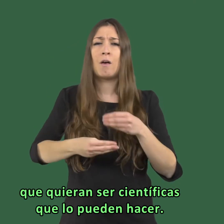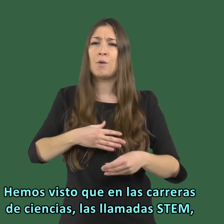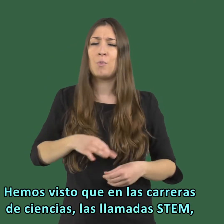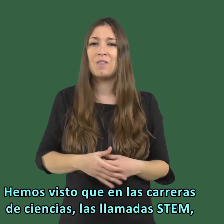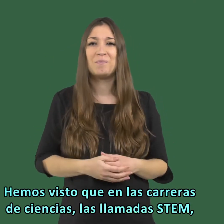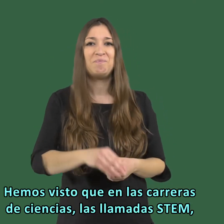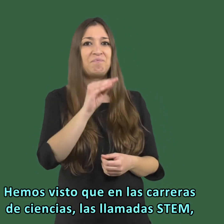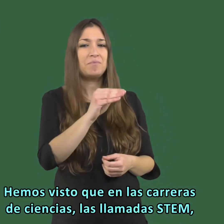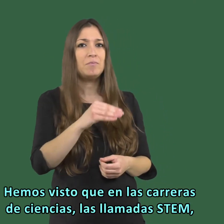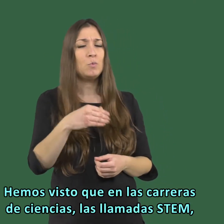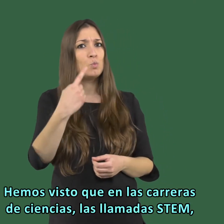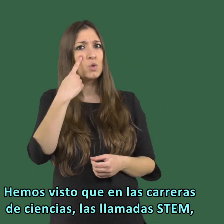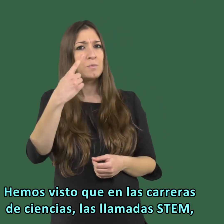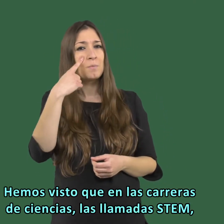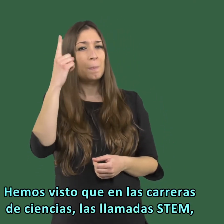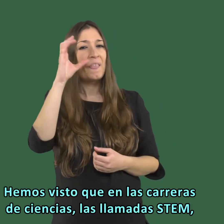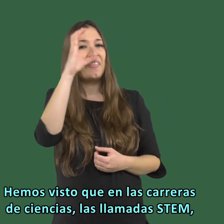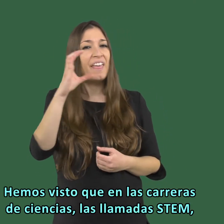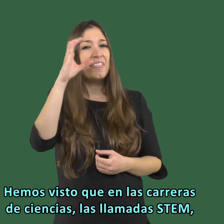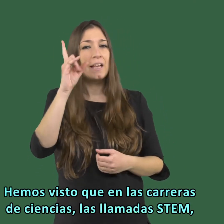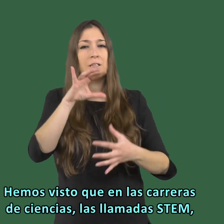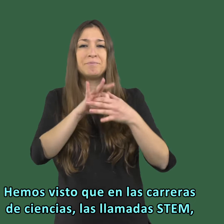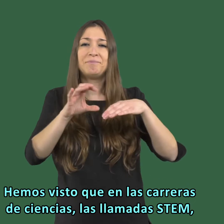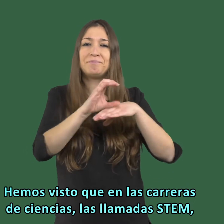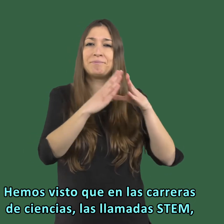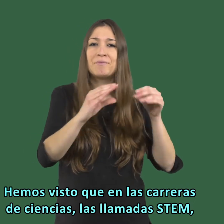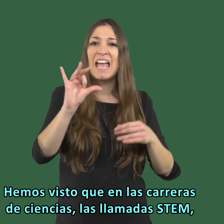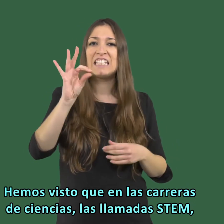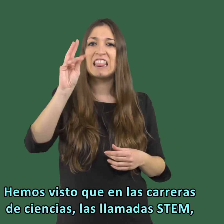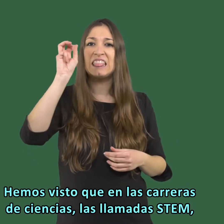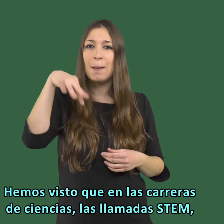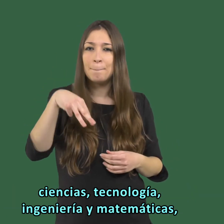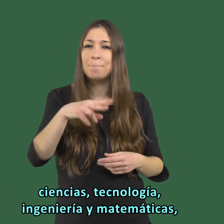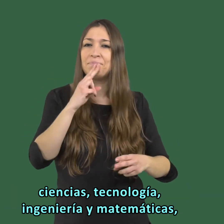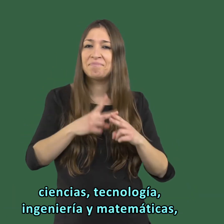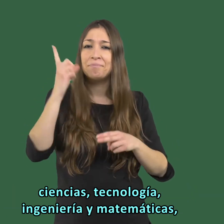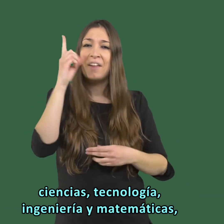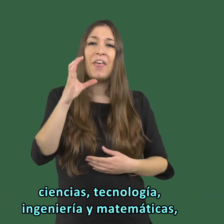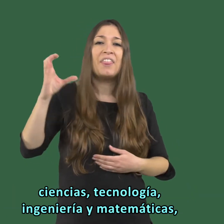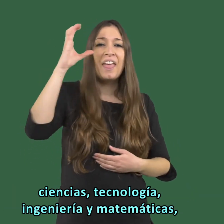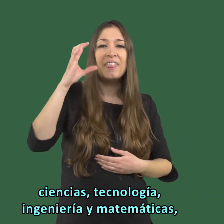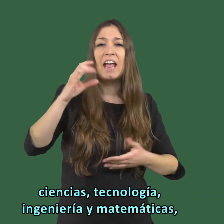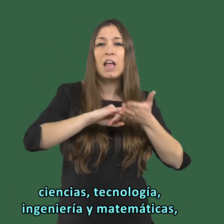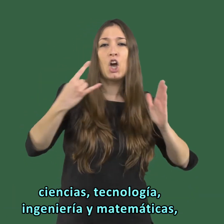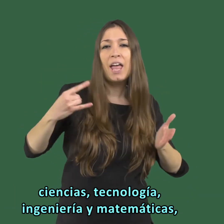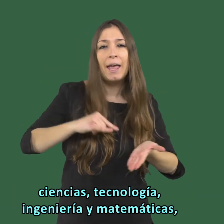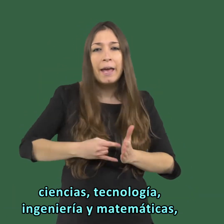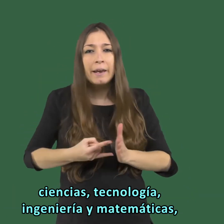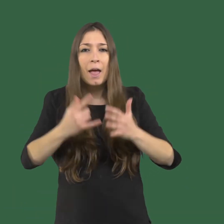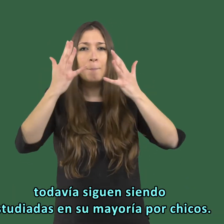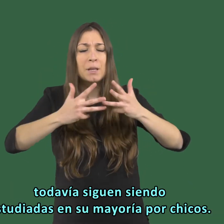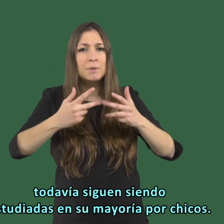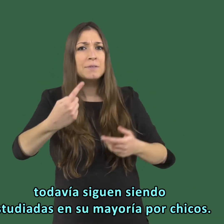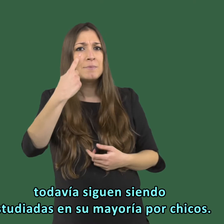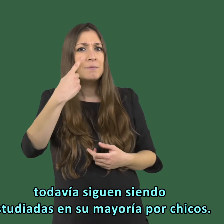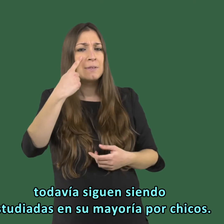pueden hacer. Hemos visto que en las carreras de ciencias, pues a lo mejor las llamadas STEM, ¿no?, de ciencias, tecnología, ingeniería y